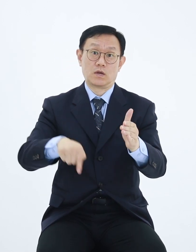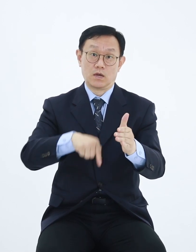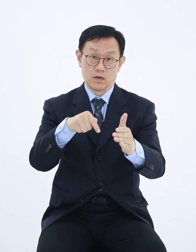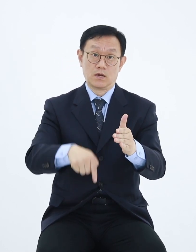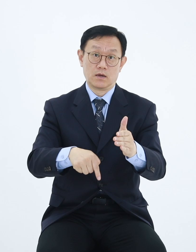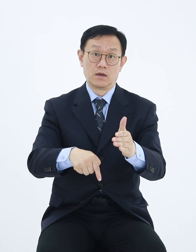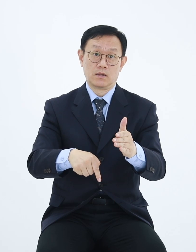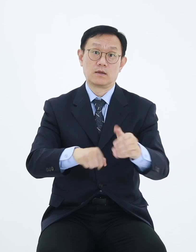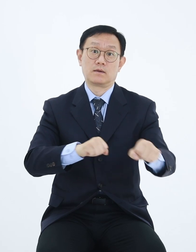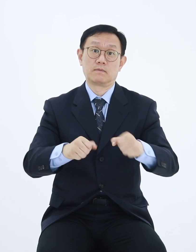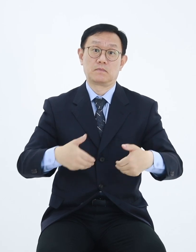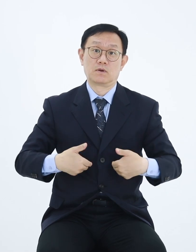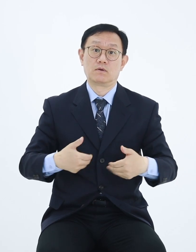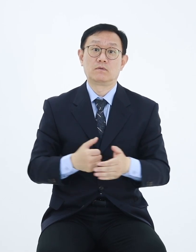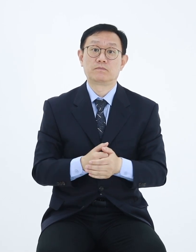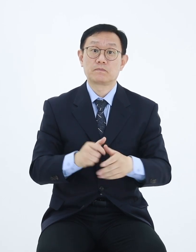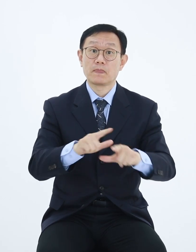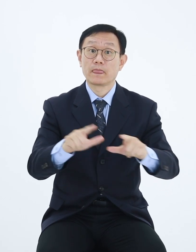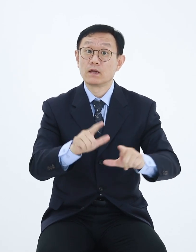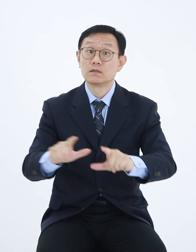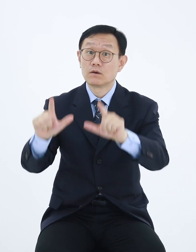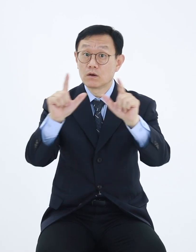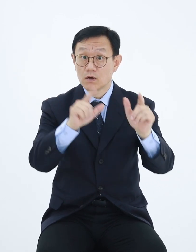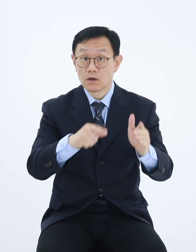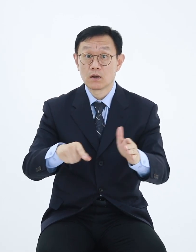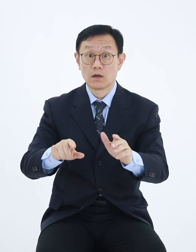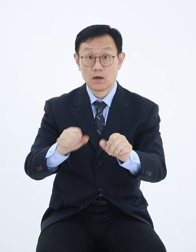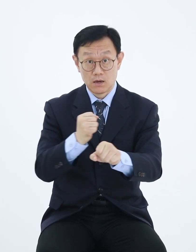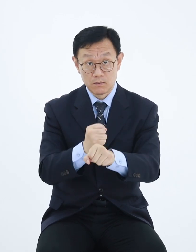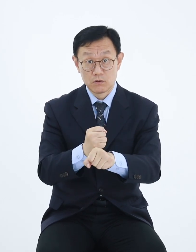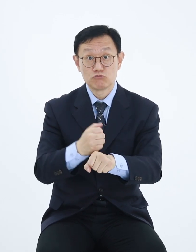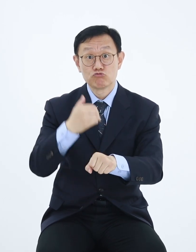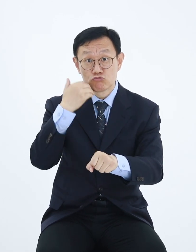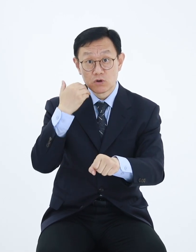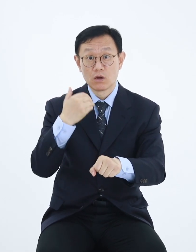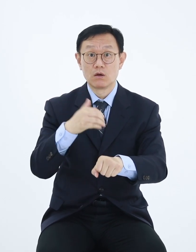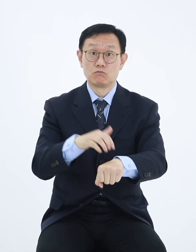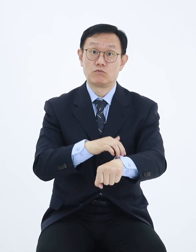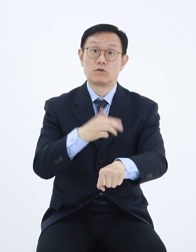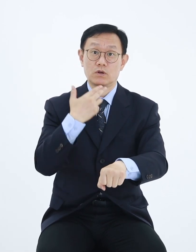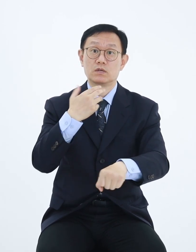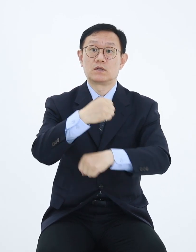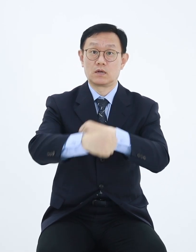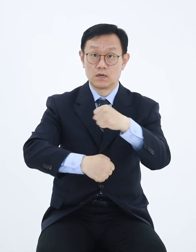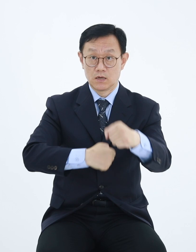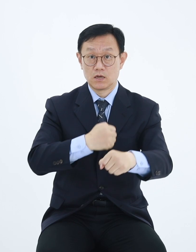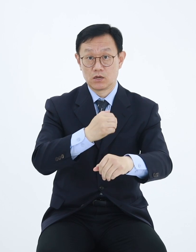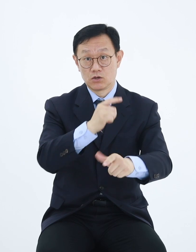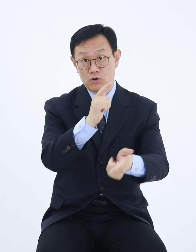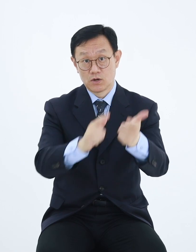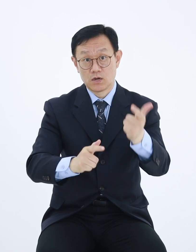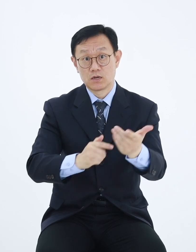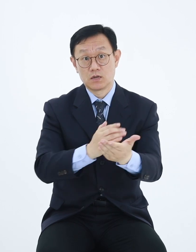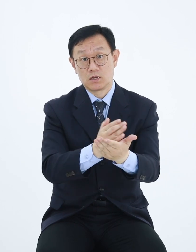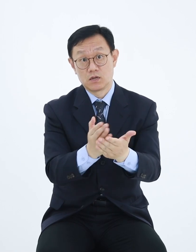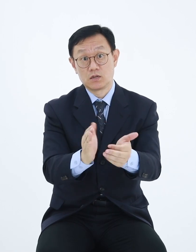합니다 일상생활을 하면서 누구나 불편없이 자유롭게 다양한 시설과 서비스